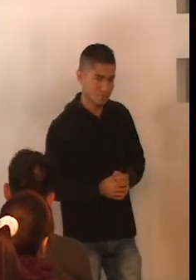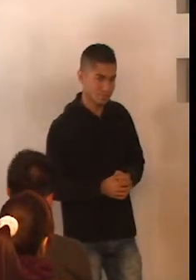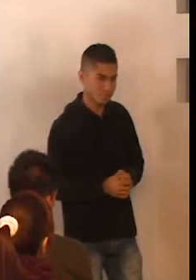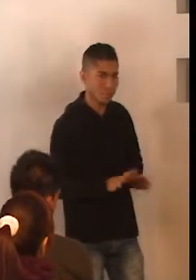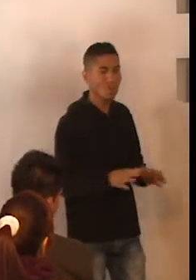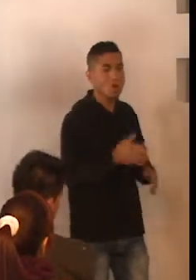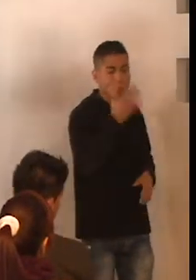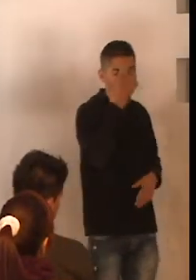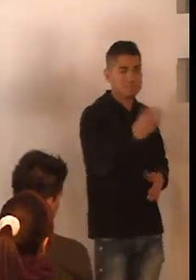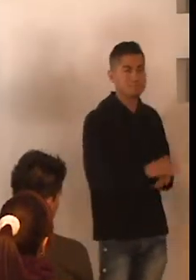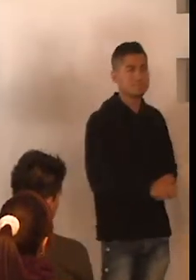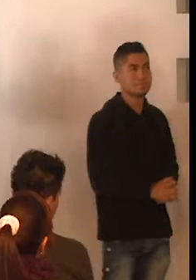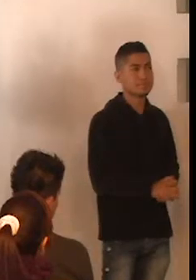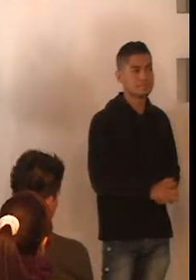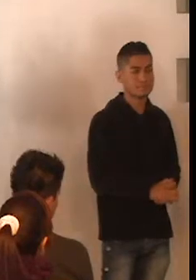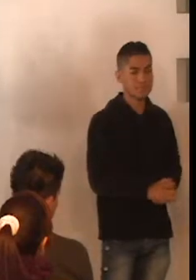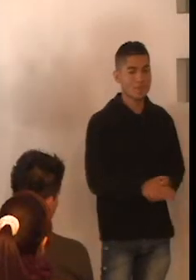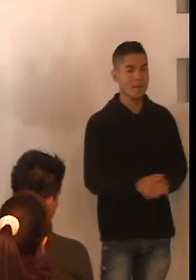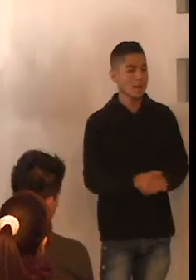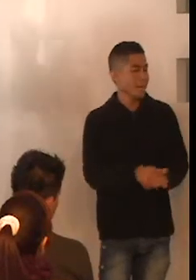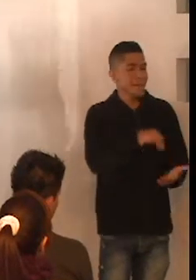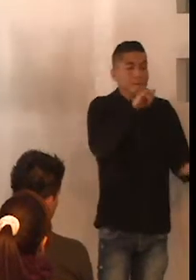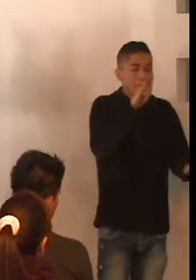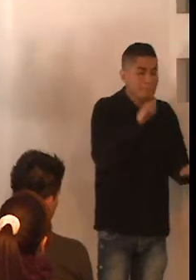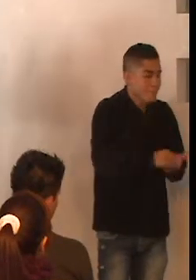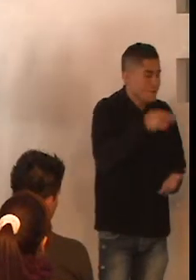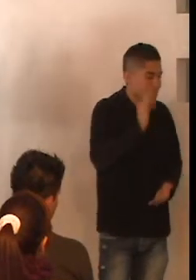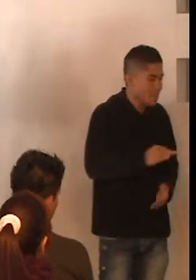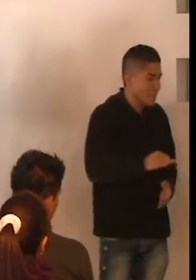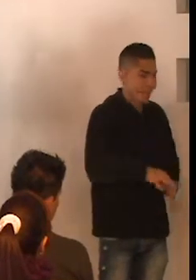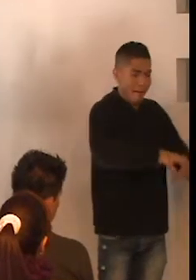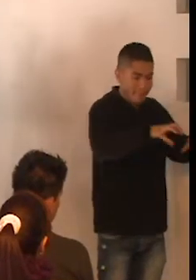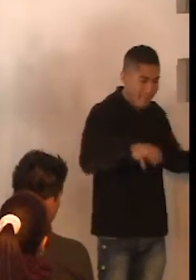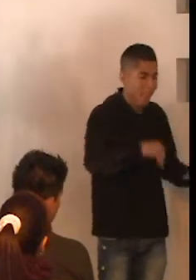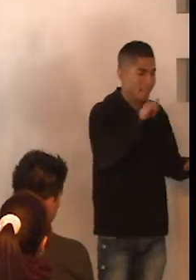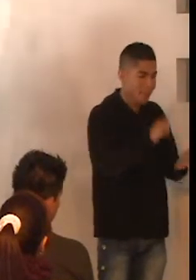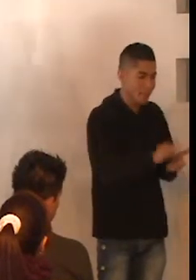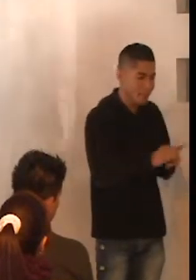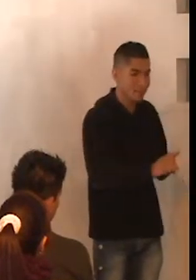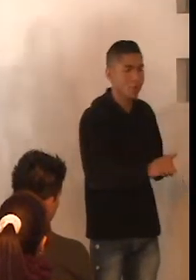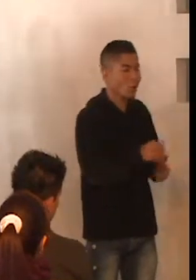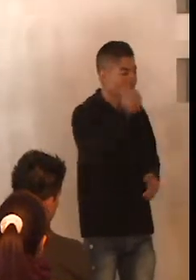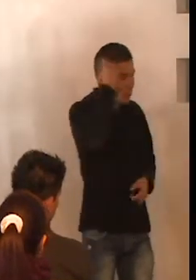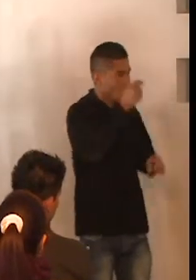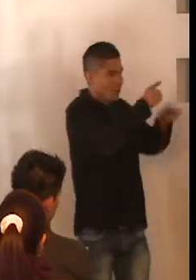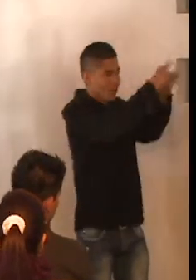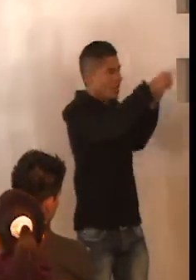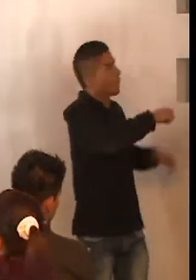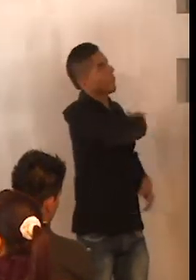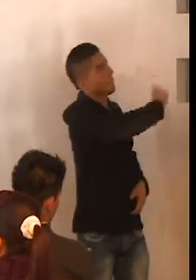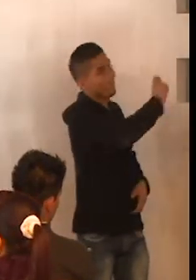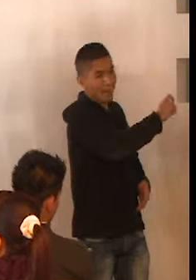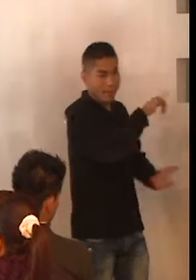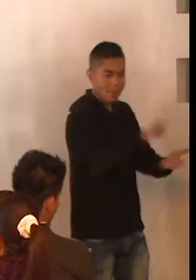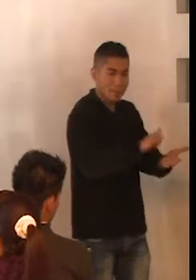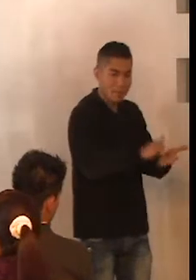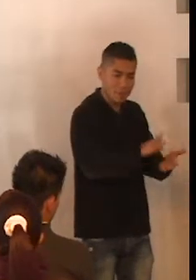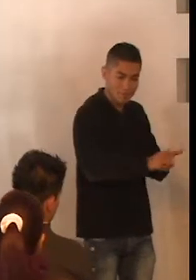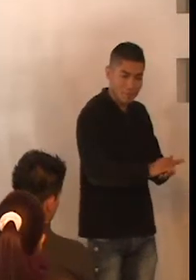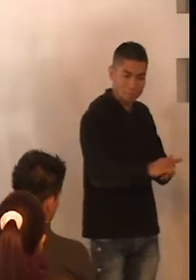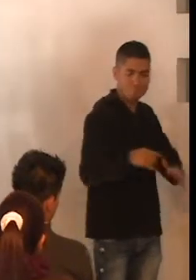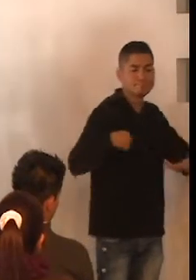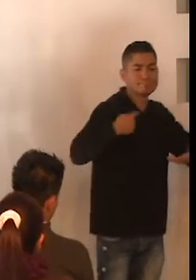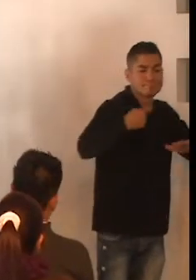plana de las actividades que se iban a hacer en el tablero, sino se empezaron a utilizar